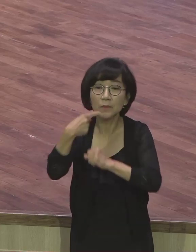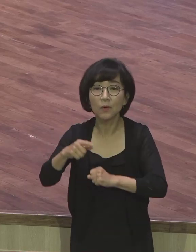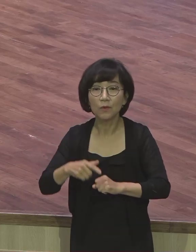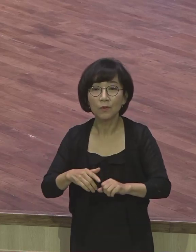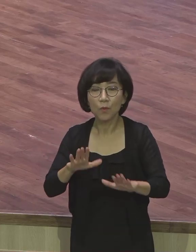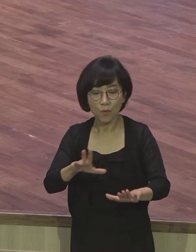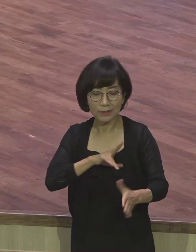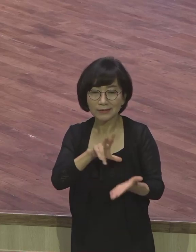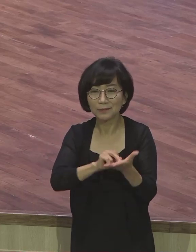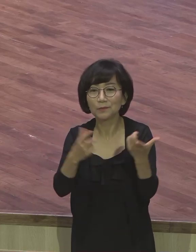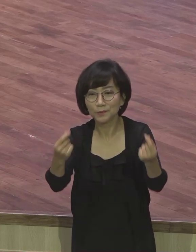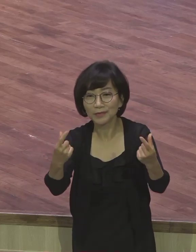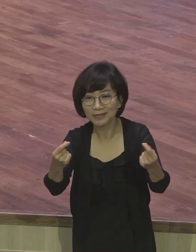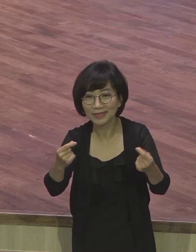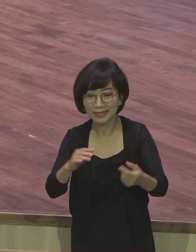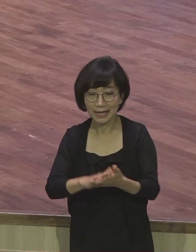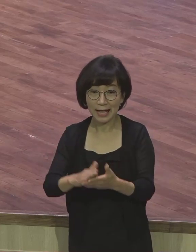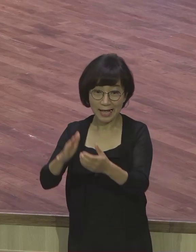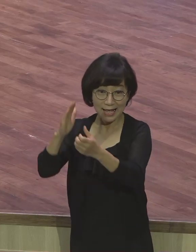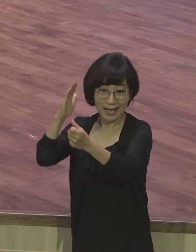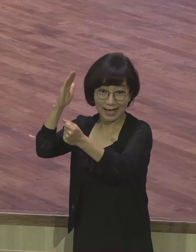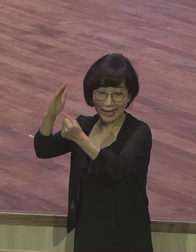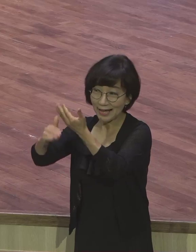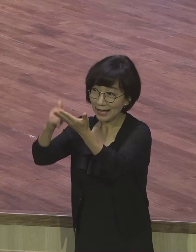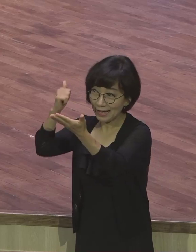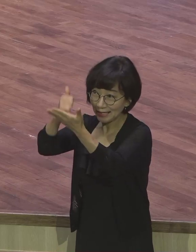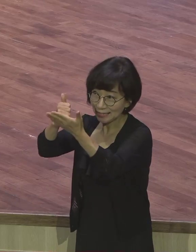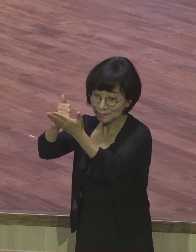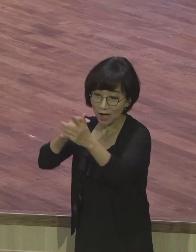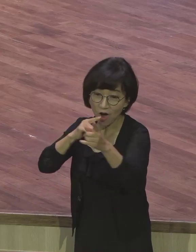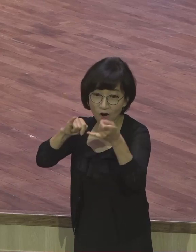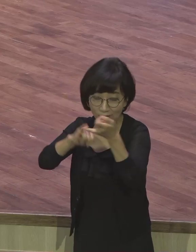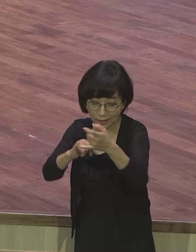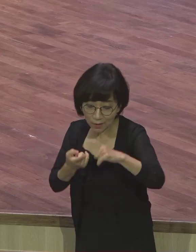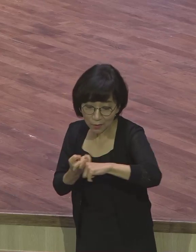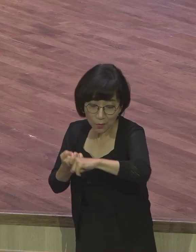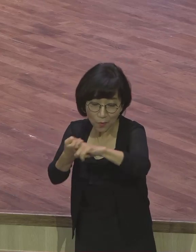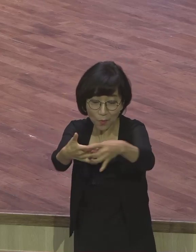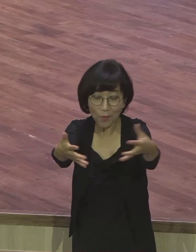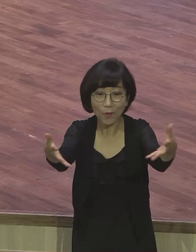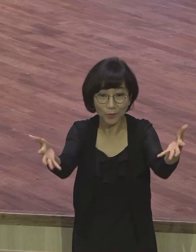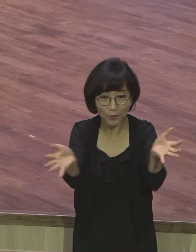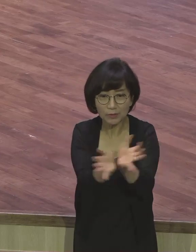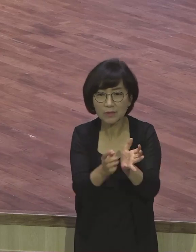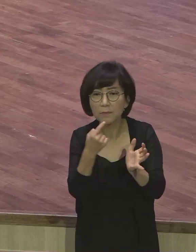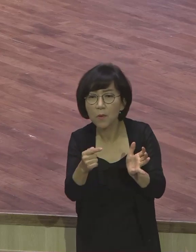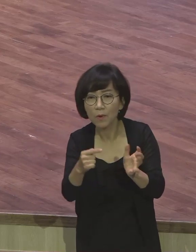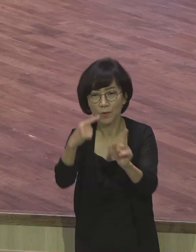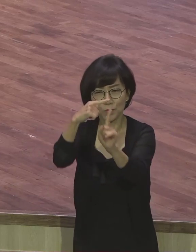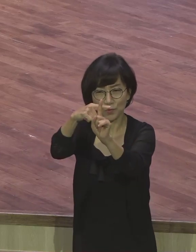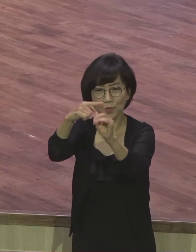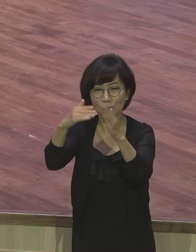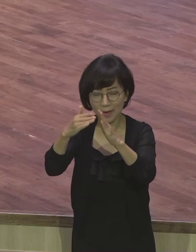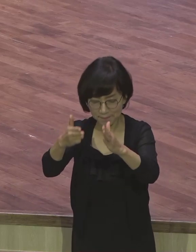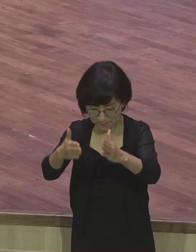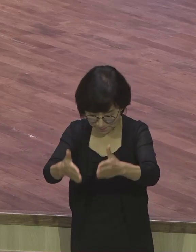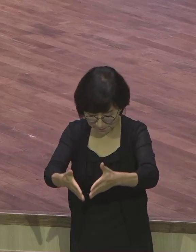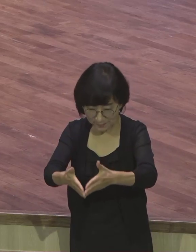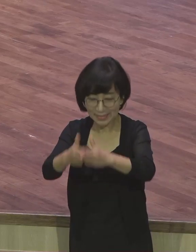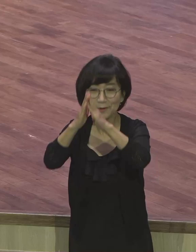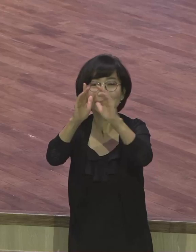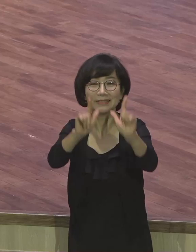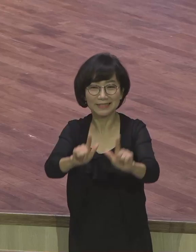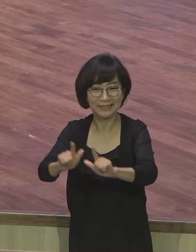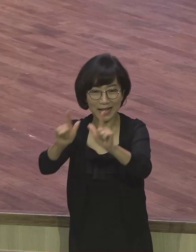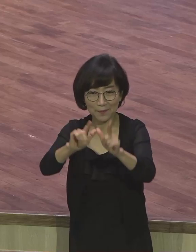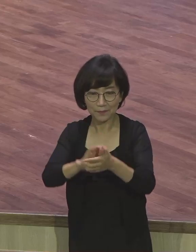제목처럼 하나님의 언약 공동체인 교회를 세우는 삶이에요. 교회를 죽이고